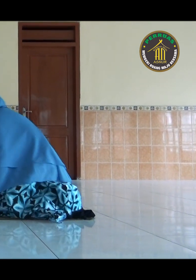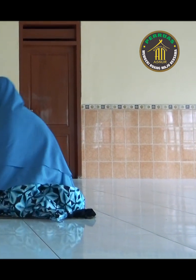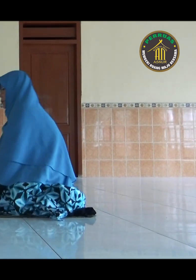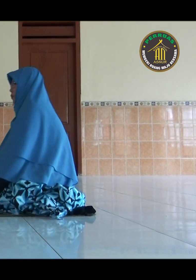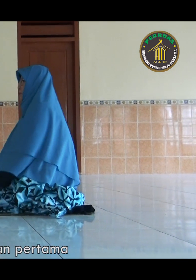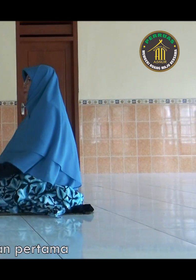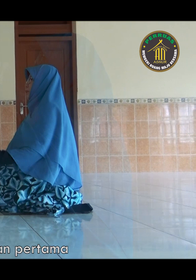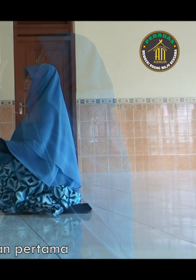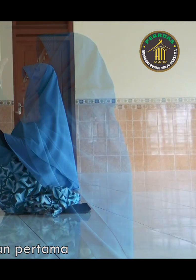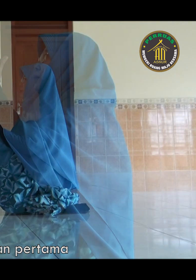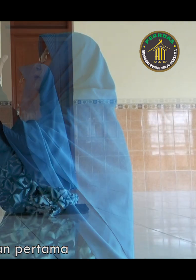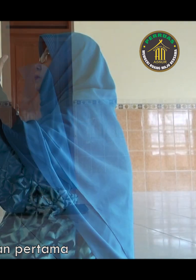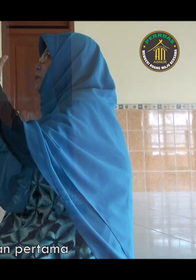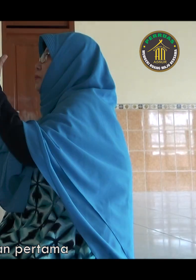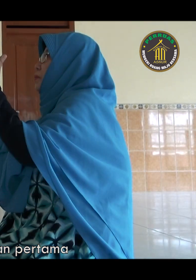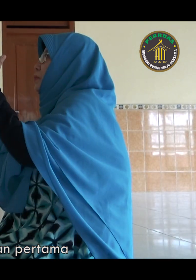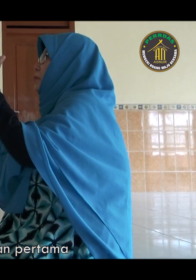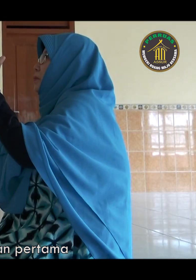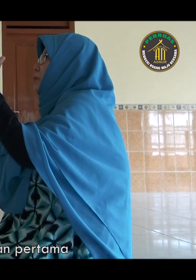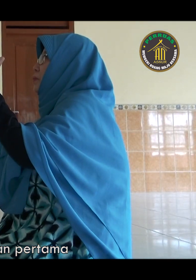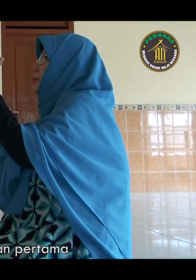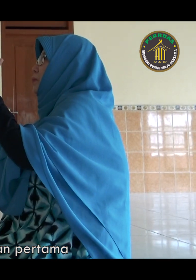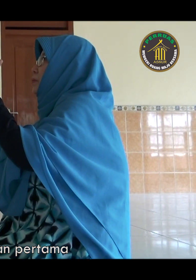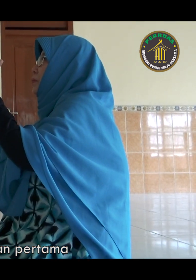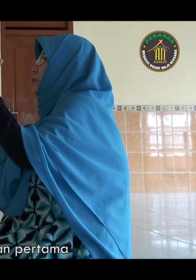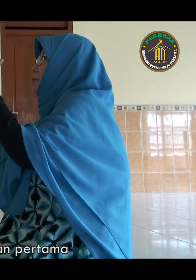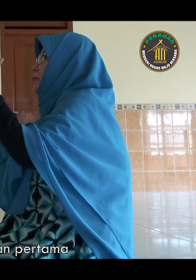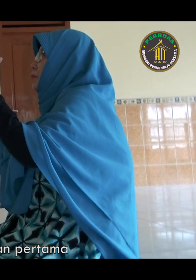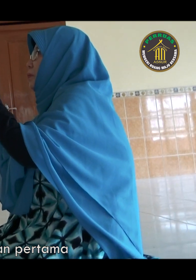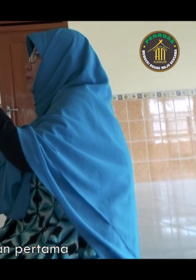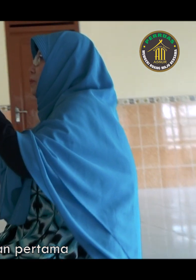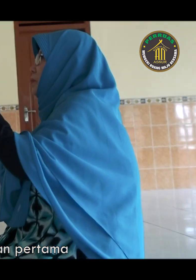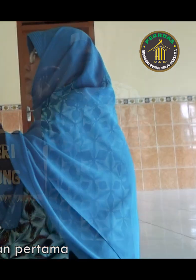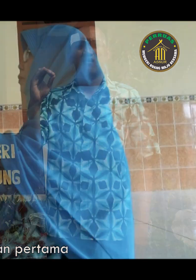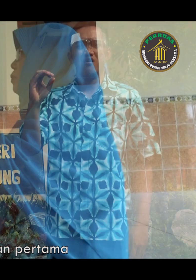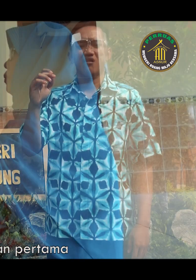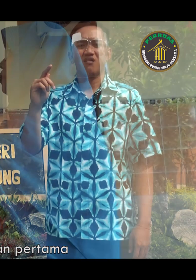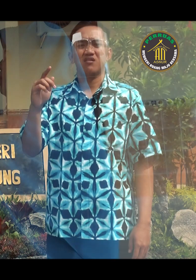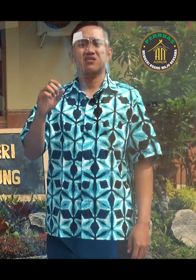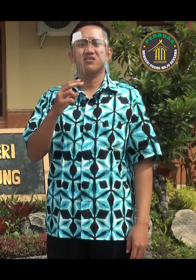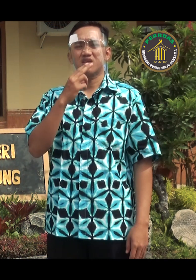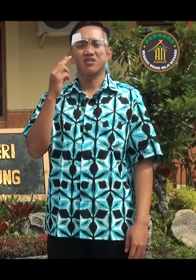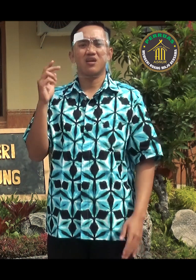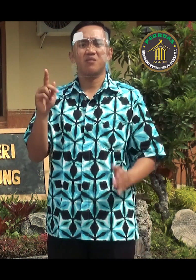tasbihku terurai pada kokok jantan pertama.